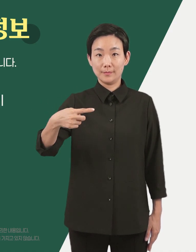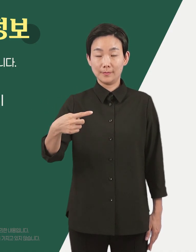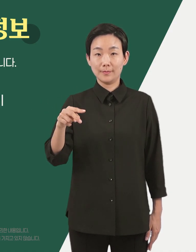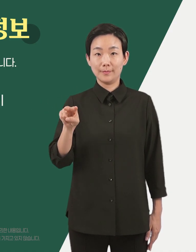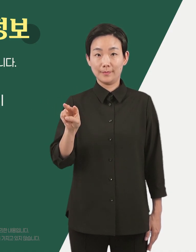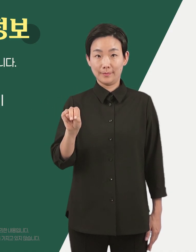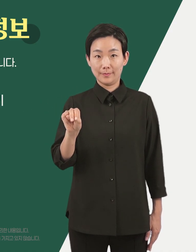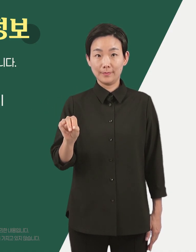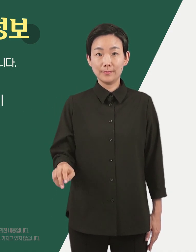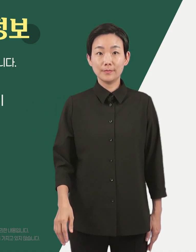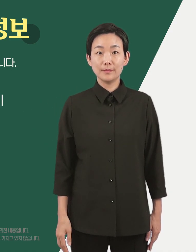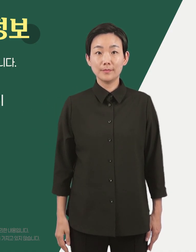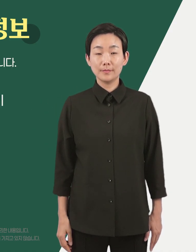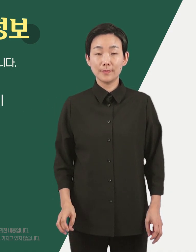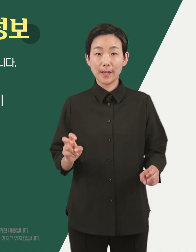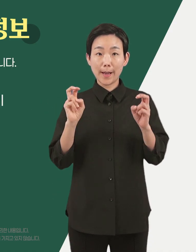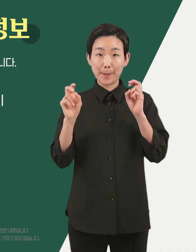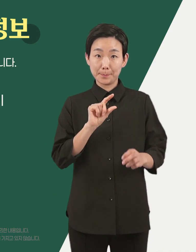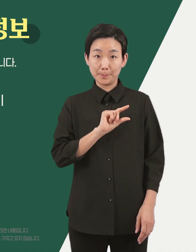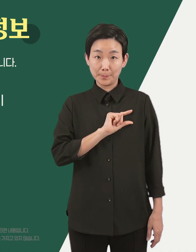아이센스.